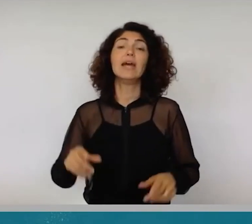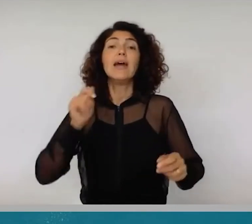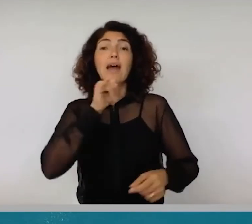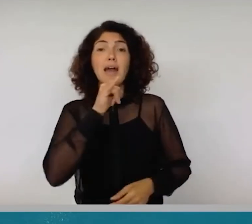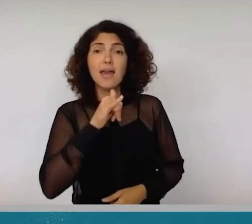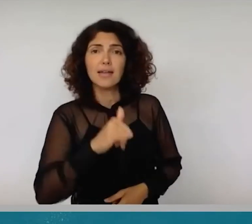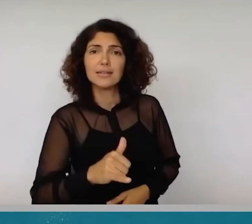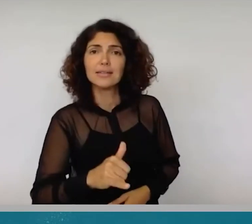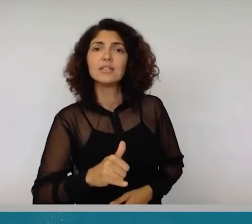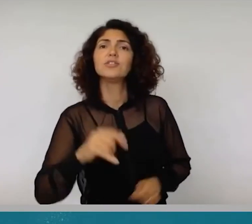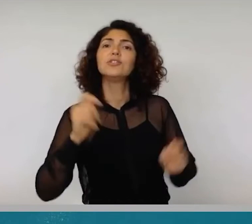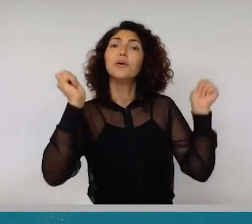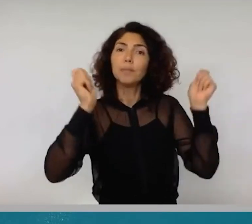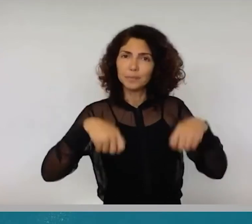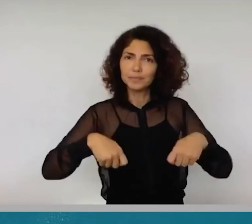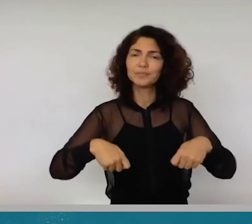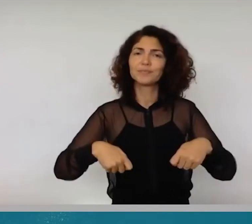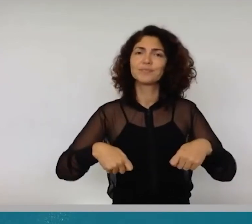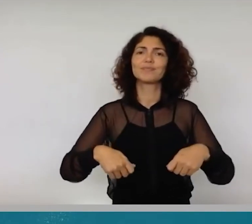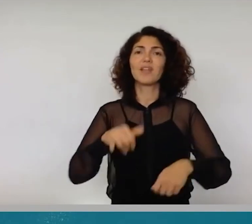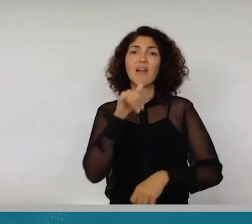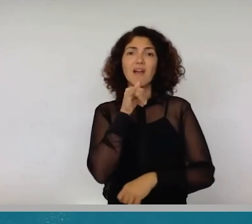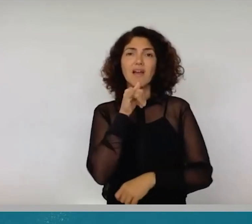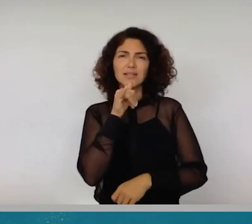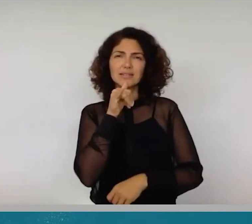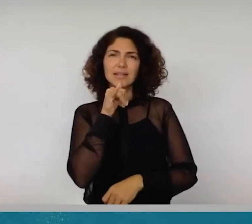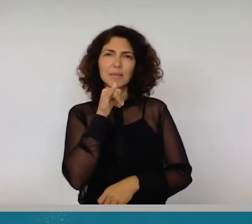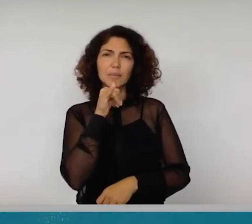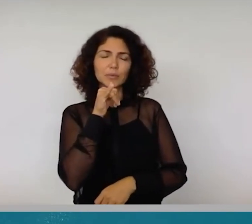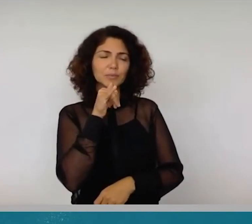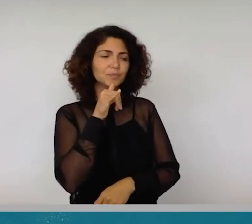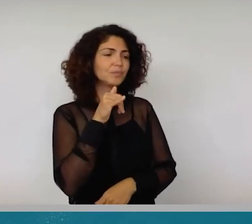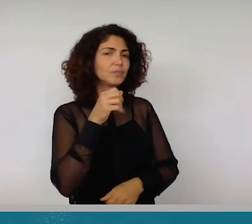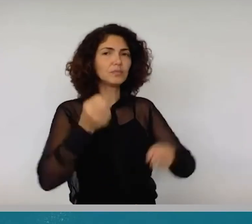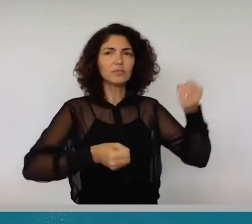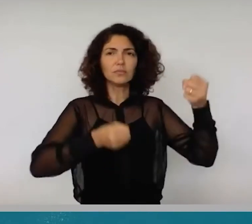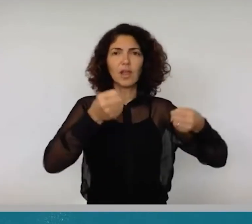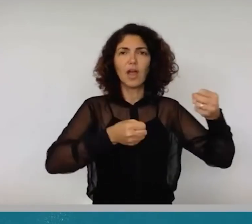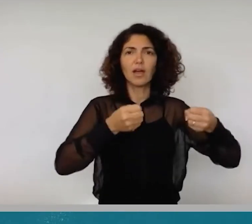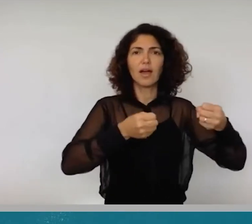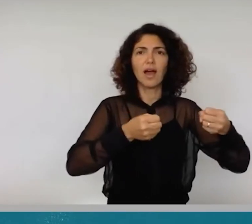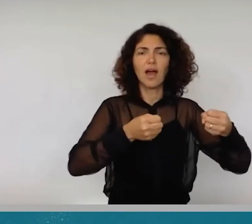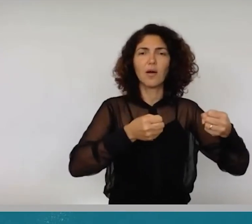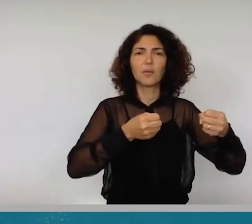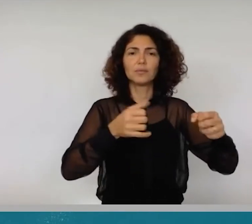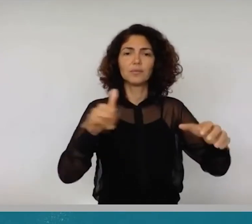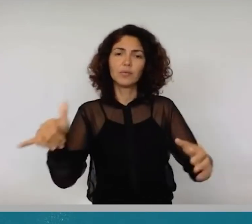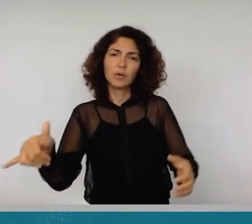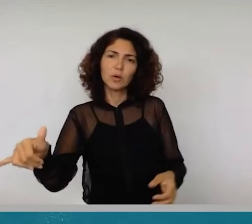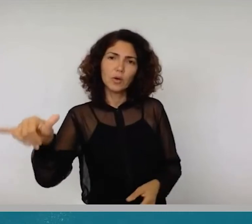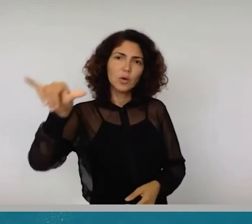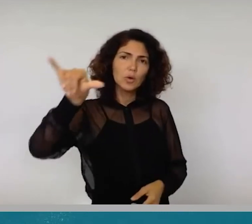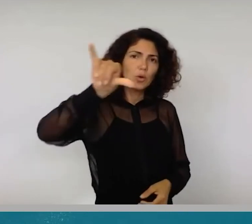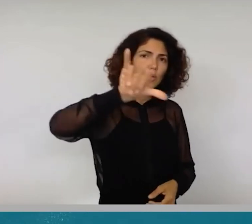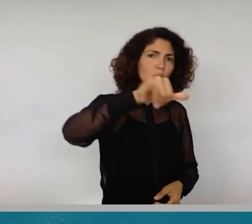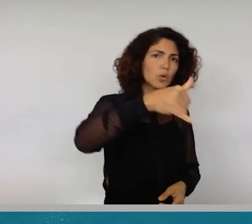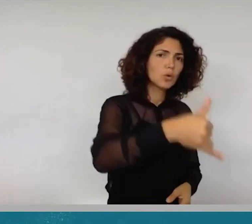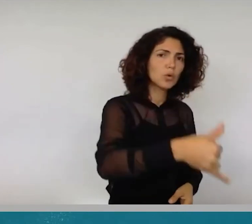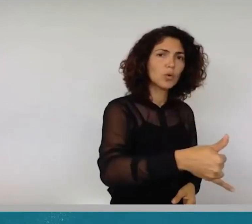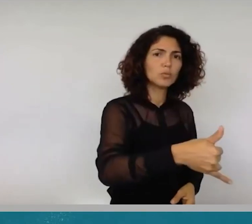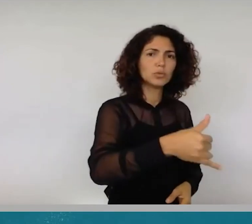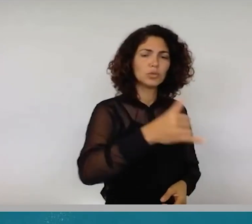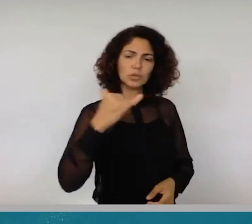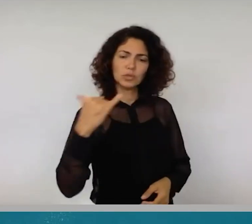você põe combustível, você está andando, está realizando um trabalho, porque, né, tem energia para fazer